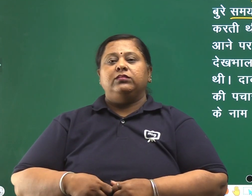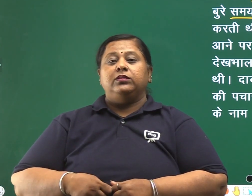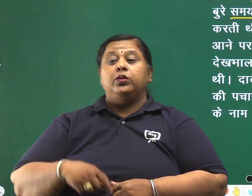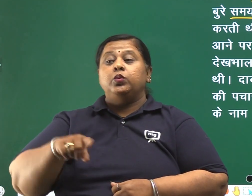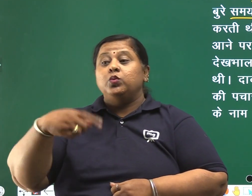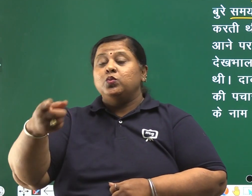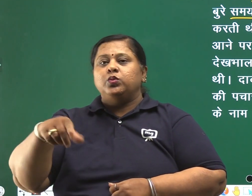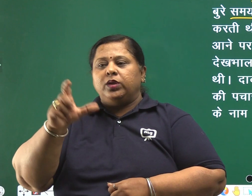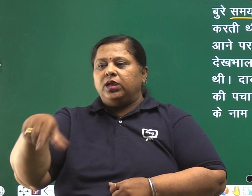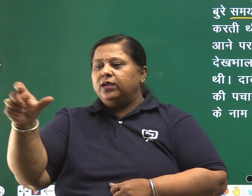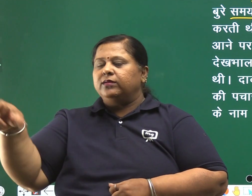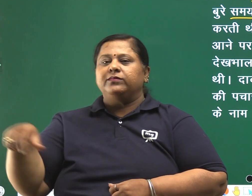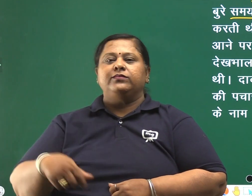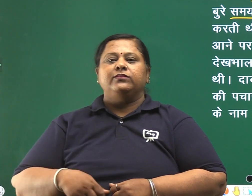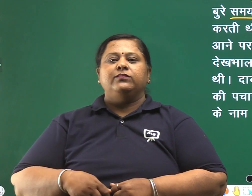दूसरों की